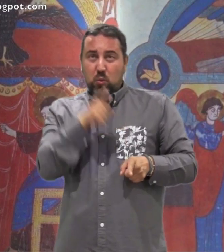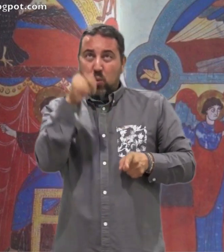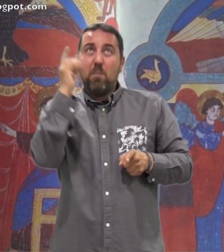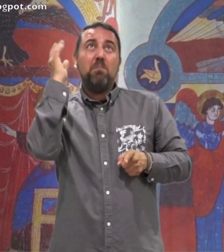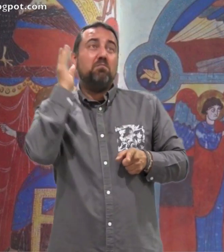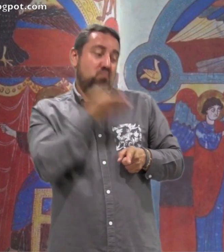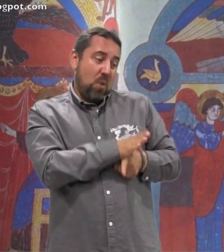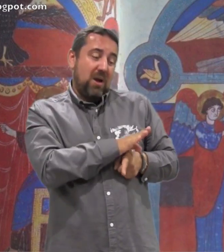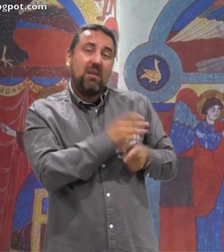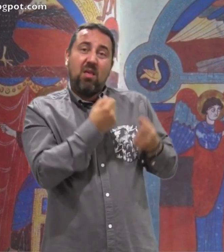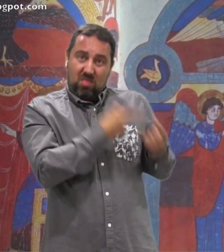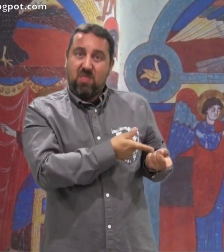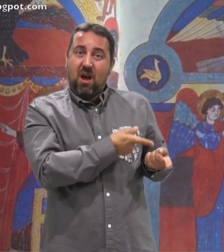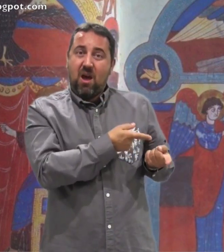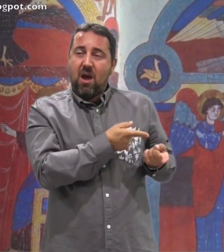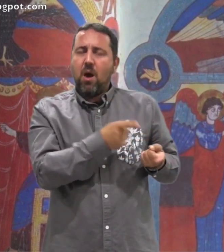la muerte de su hijo.